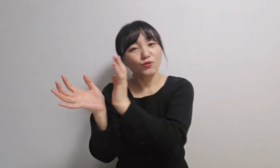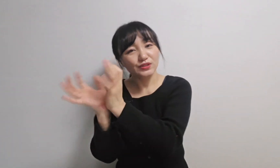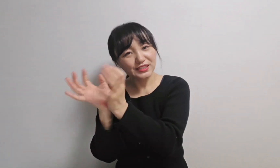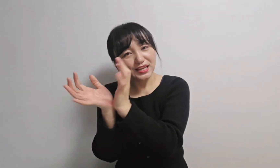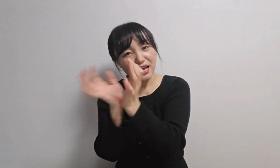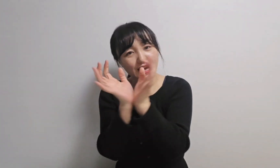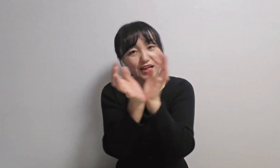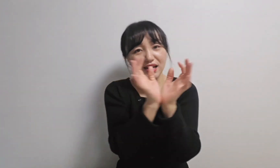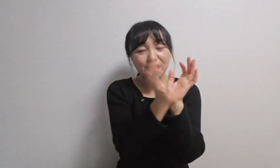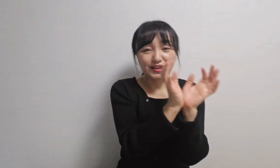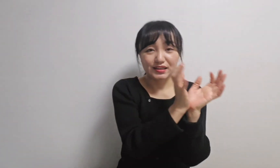꽃이야.